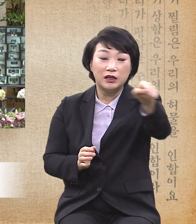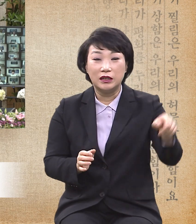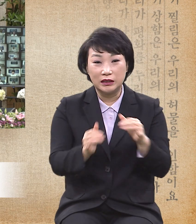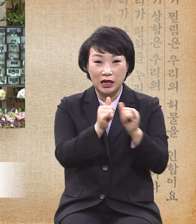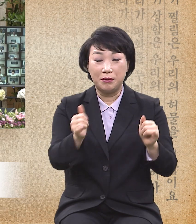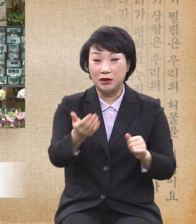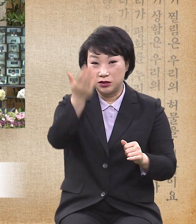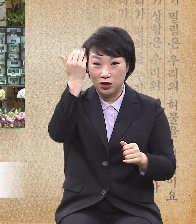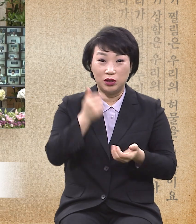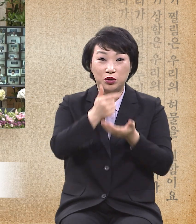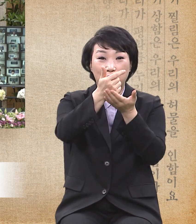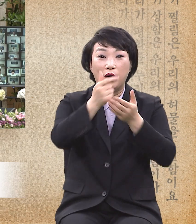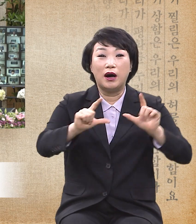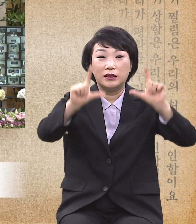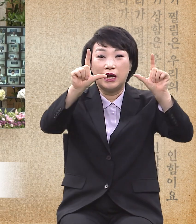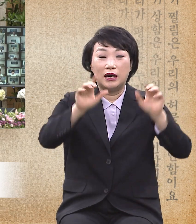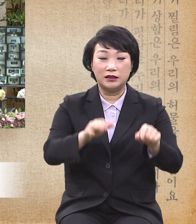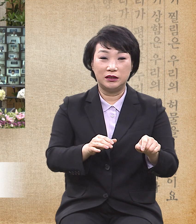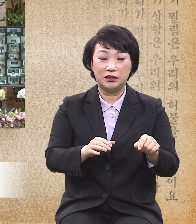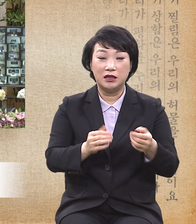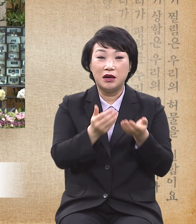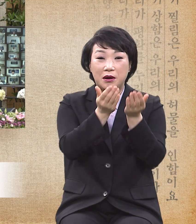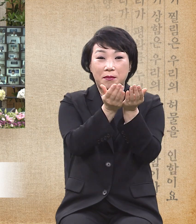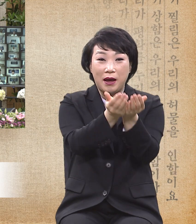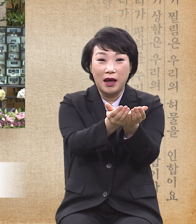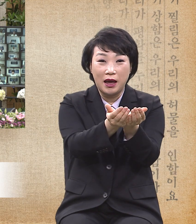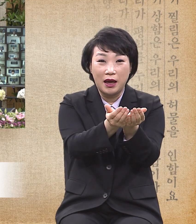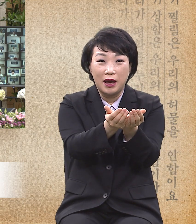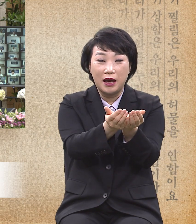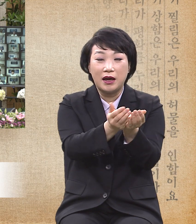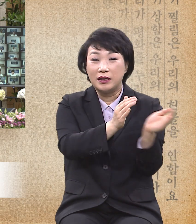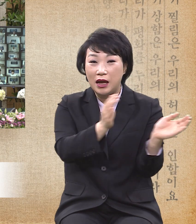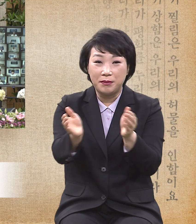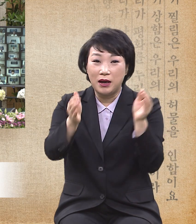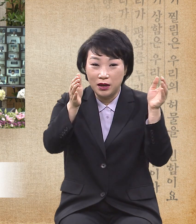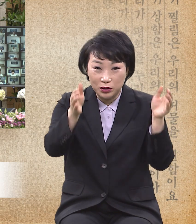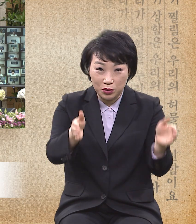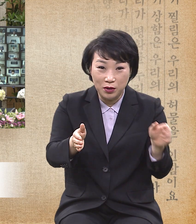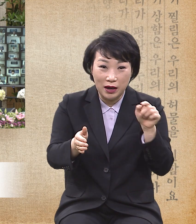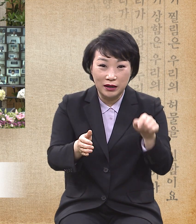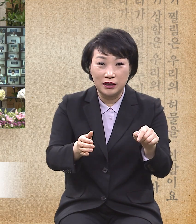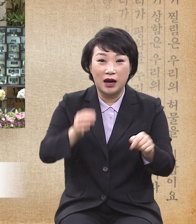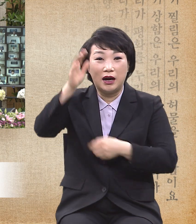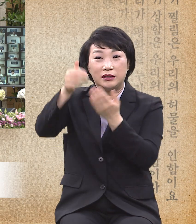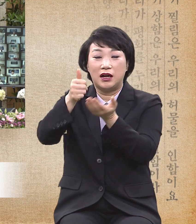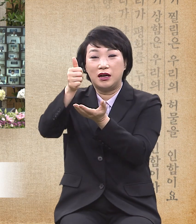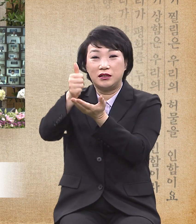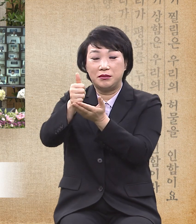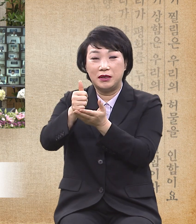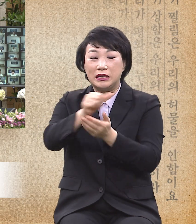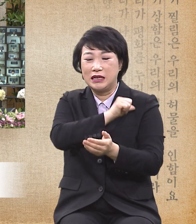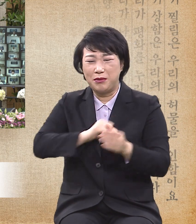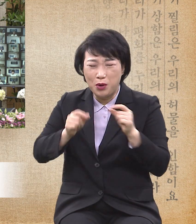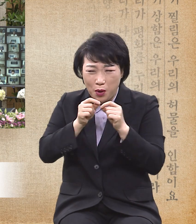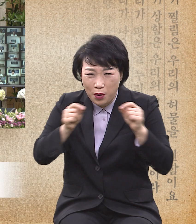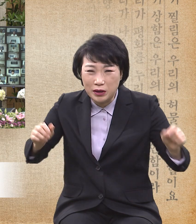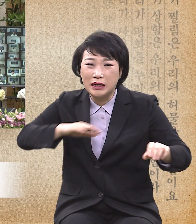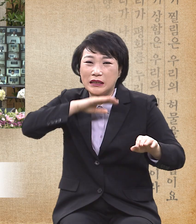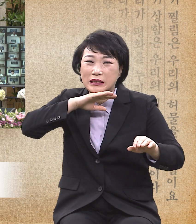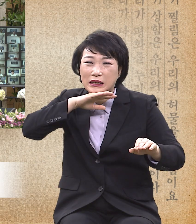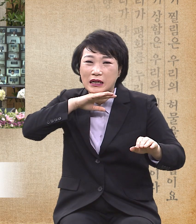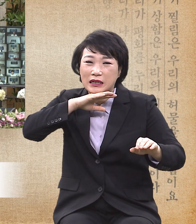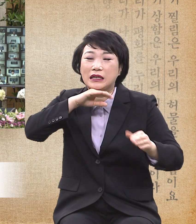전에 노아의 날 방주 예비할 동안 하나님이 오래 참고 기다리실